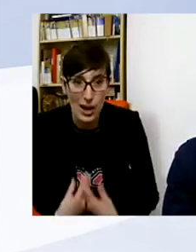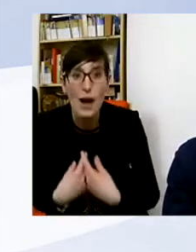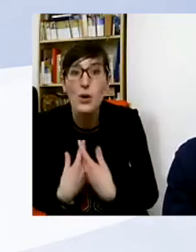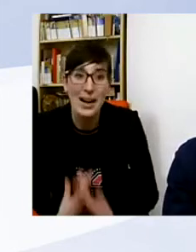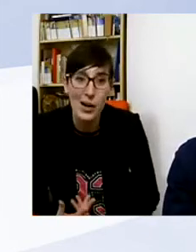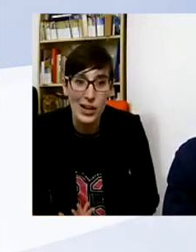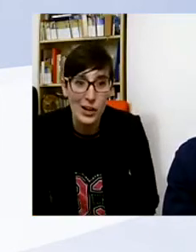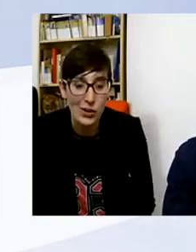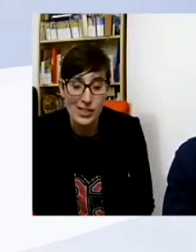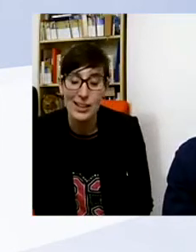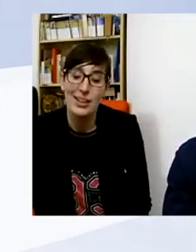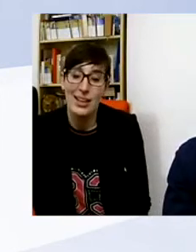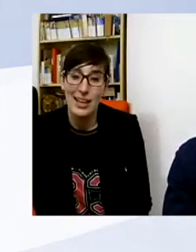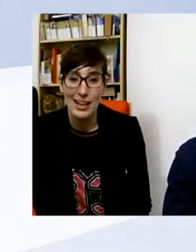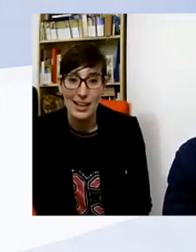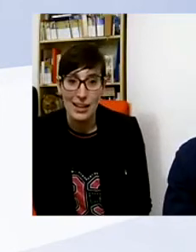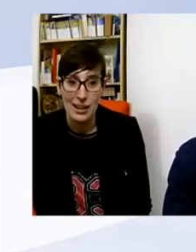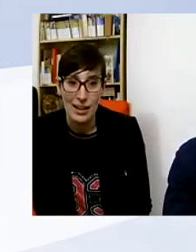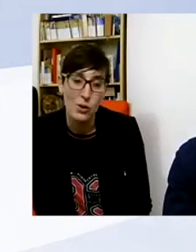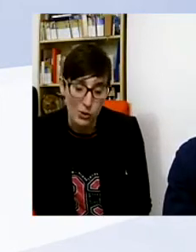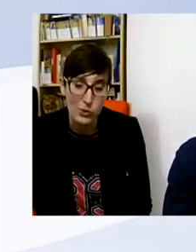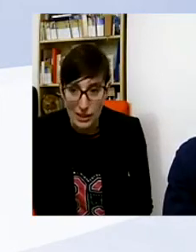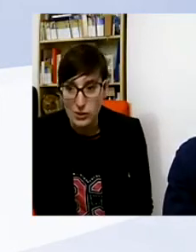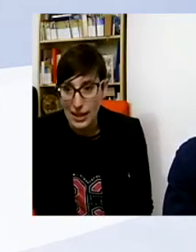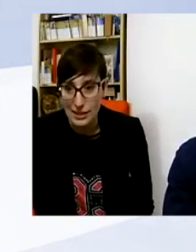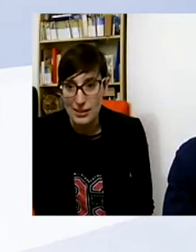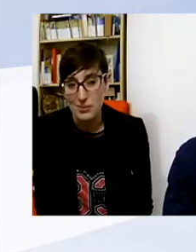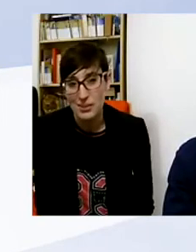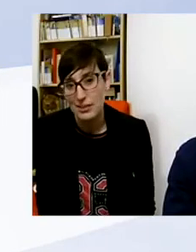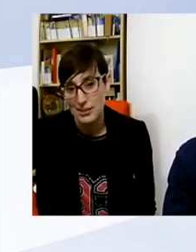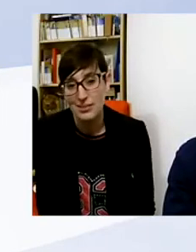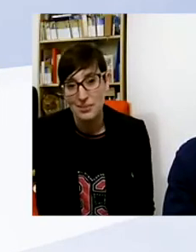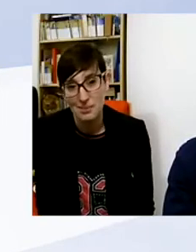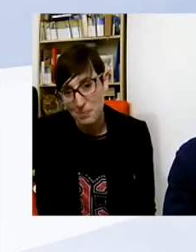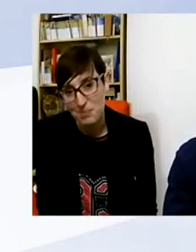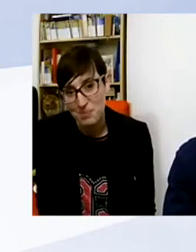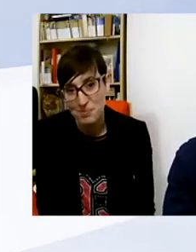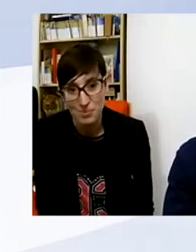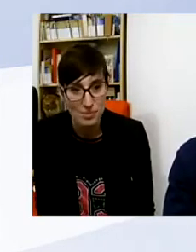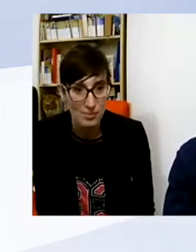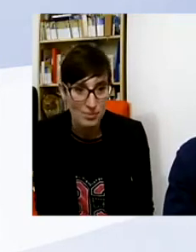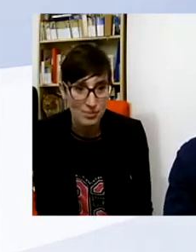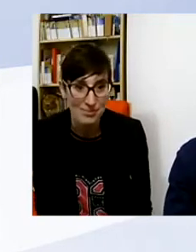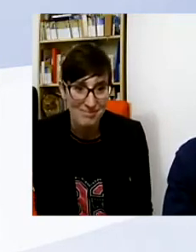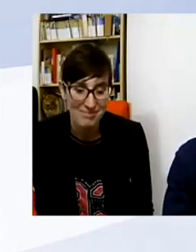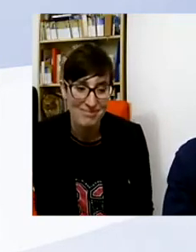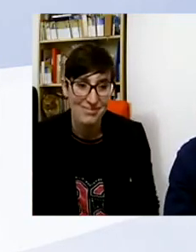quello a cui manca qualcosa, e loro hanno tanto da darti. Sì. Che belle parole,